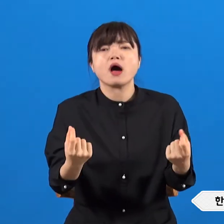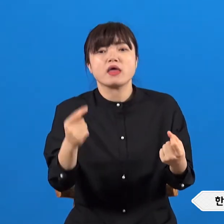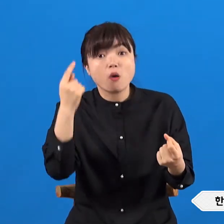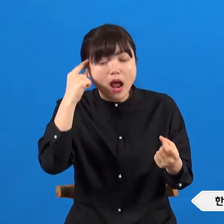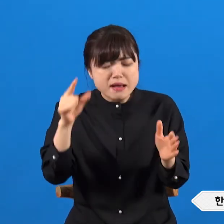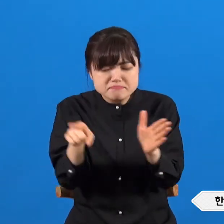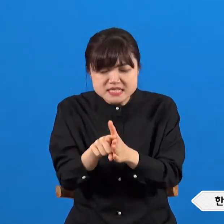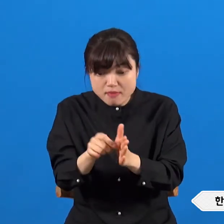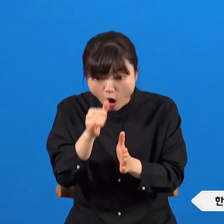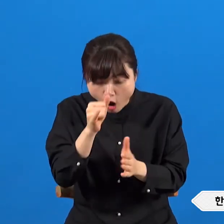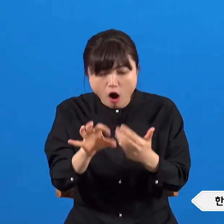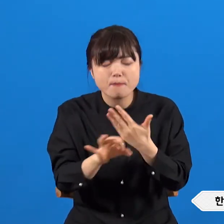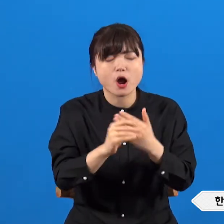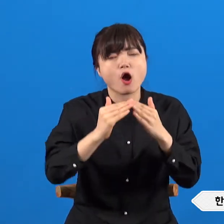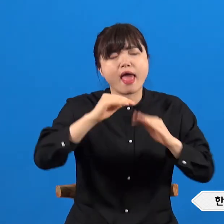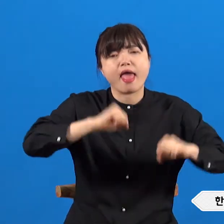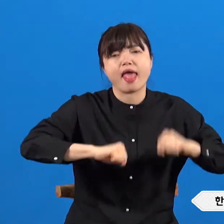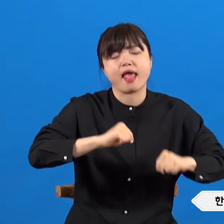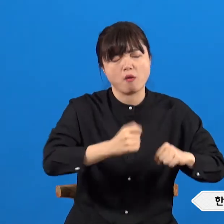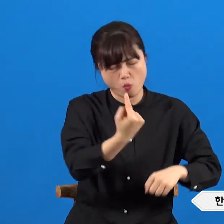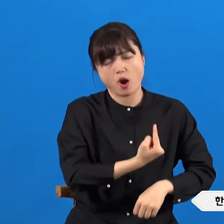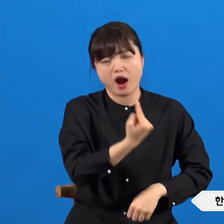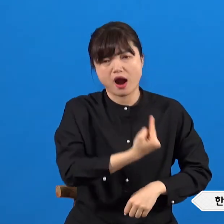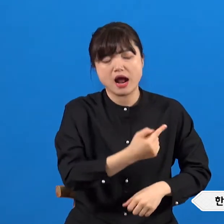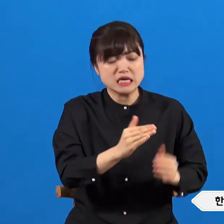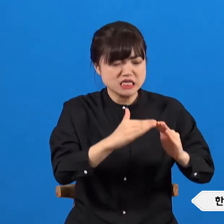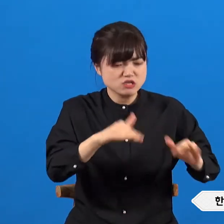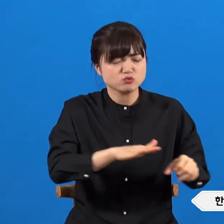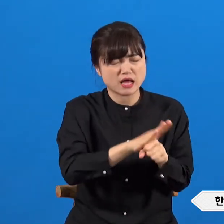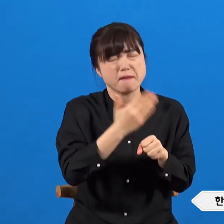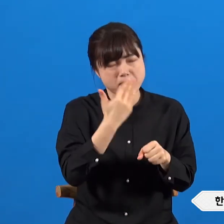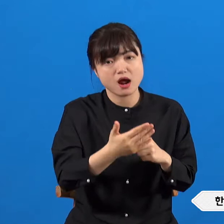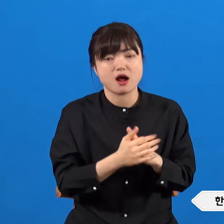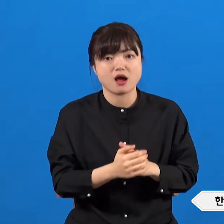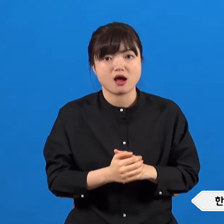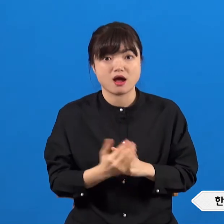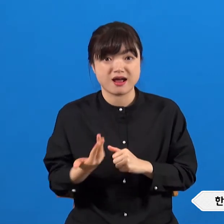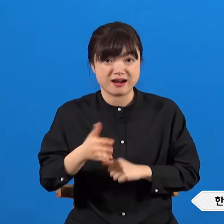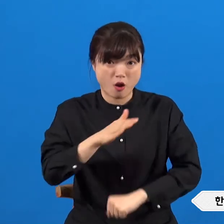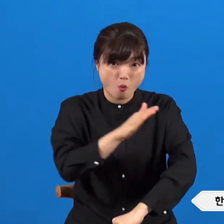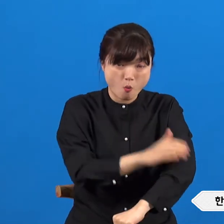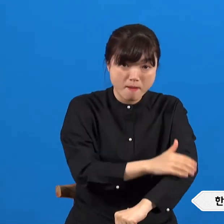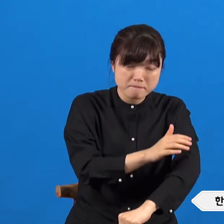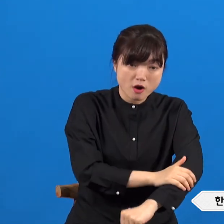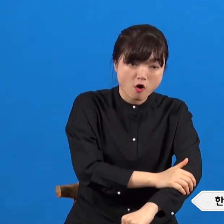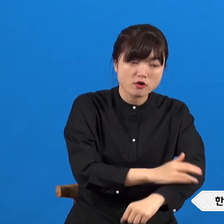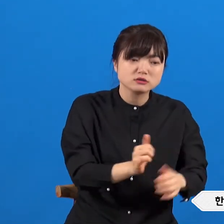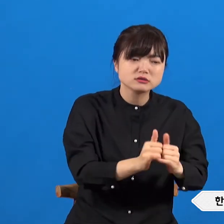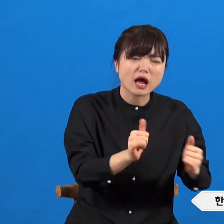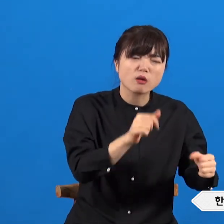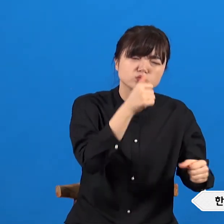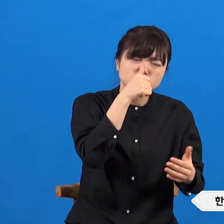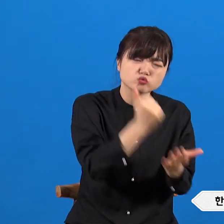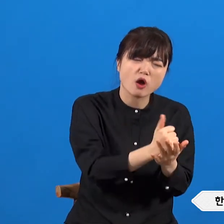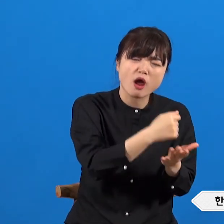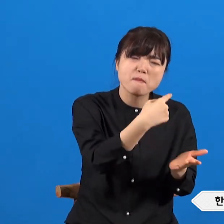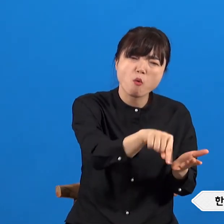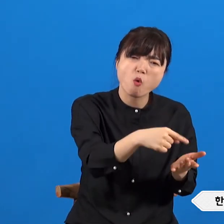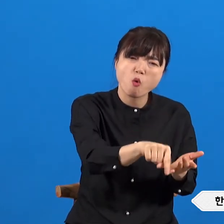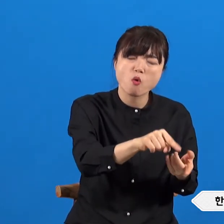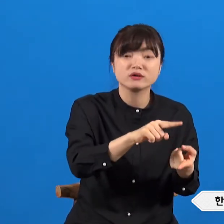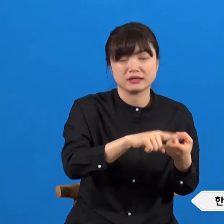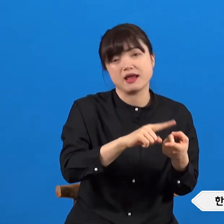상충되지 않습니다. 자, 그러면 이제 왼편에 있는 사람들의 죄가 무엇인가? 그걸 좀